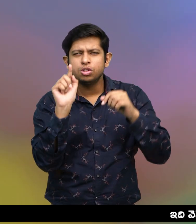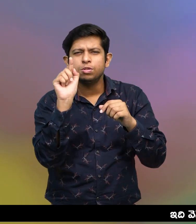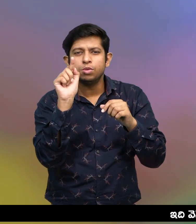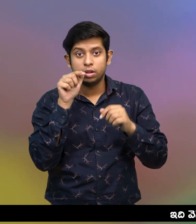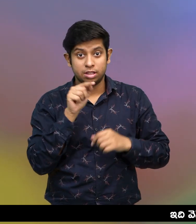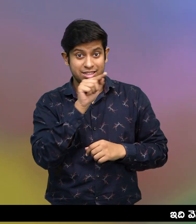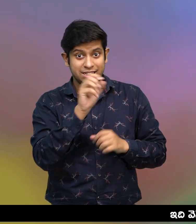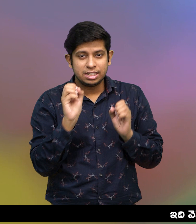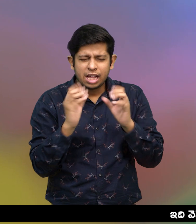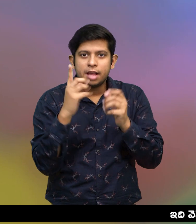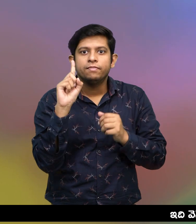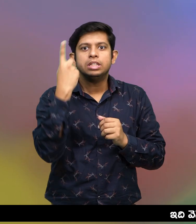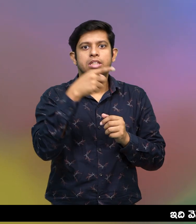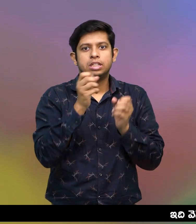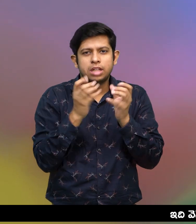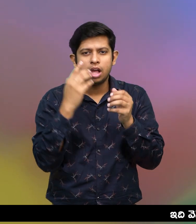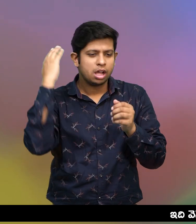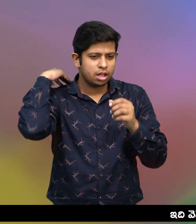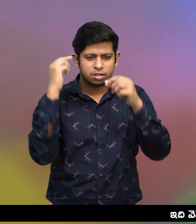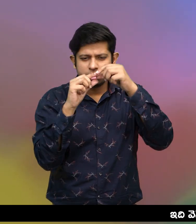ఇది వెన్నెముకకు ఆదిమ ప్రారంభం.